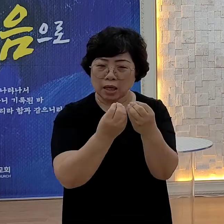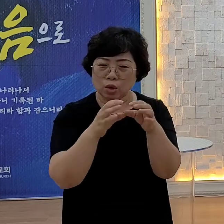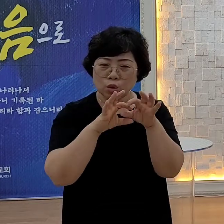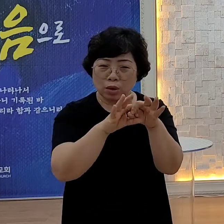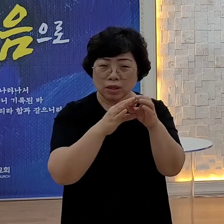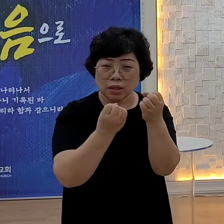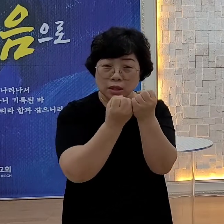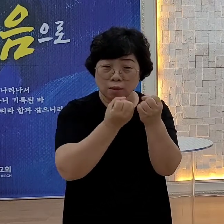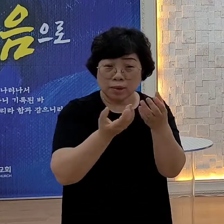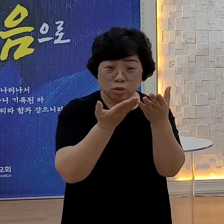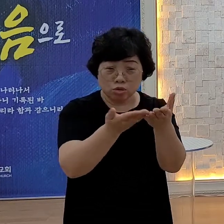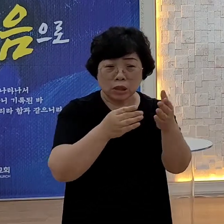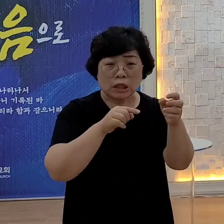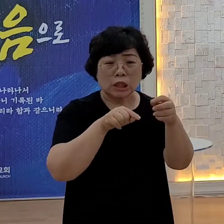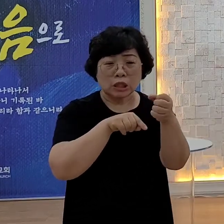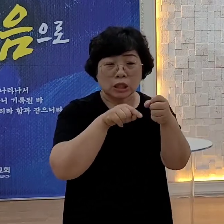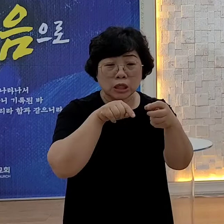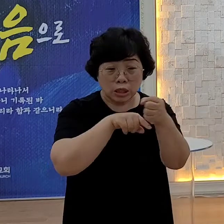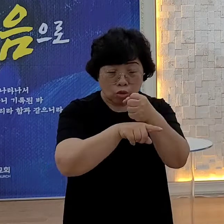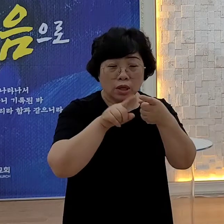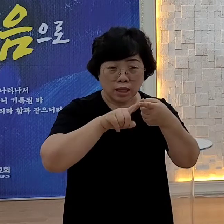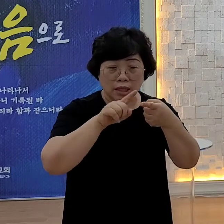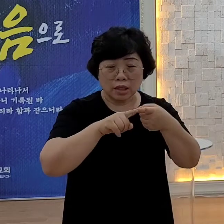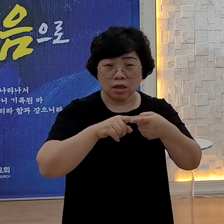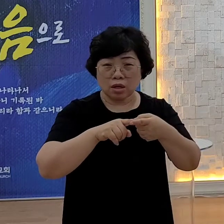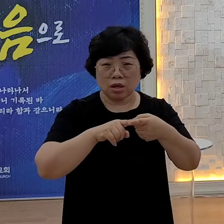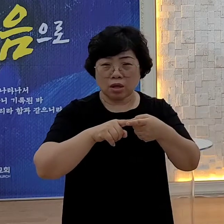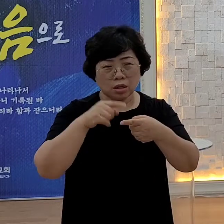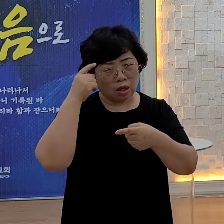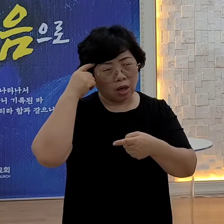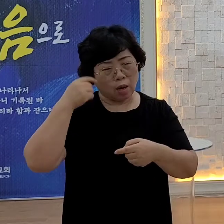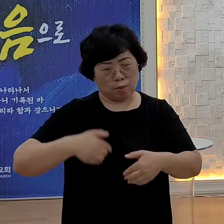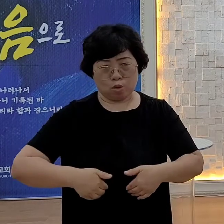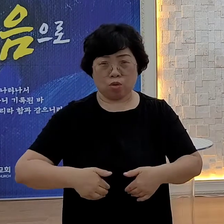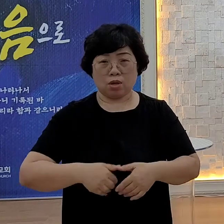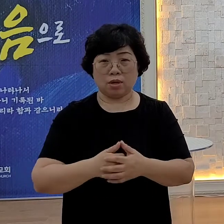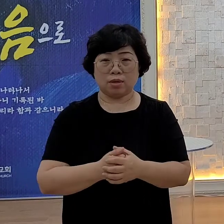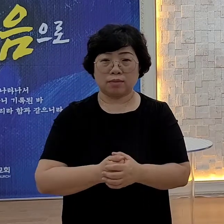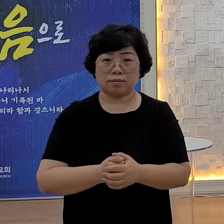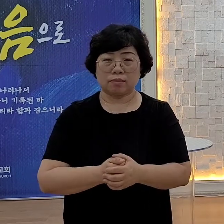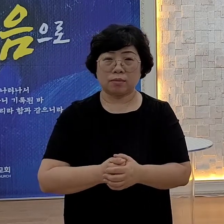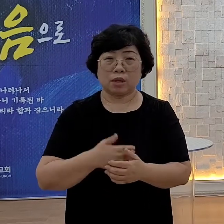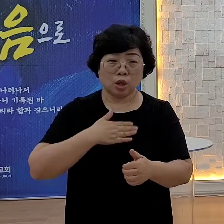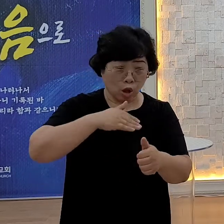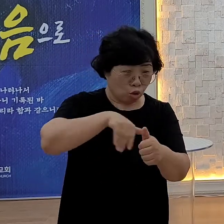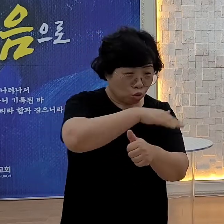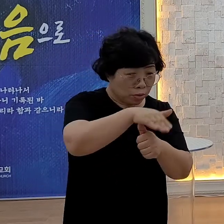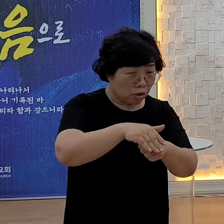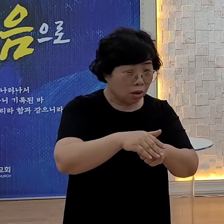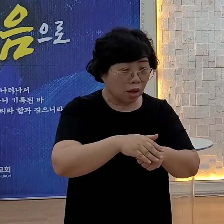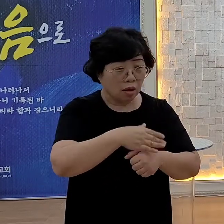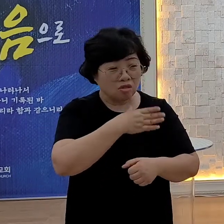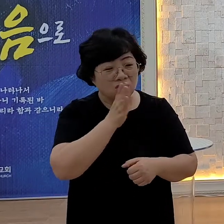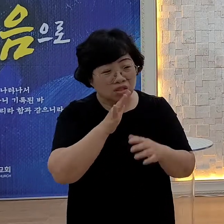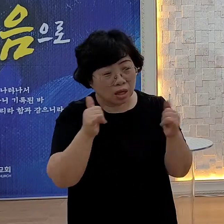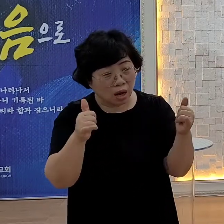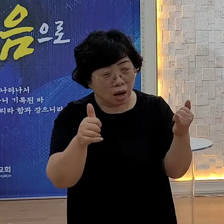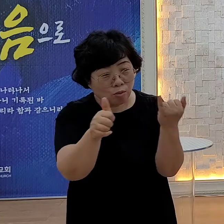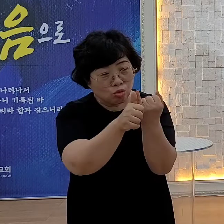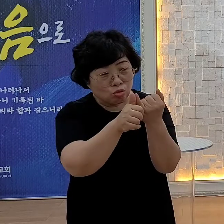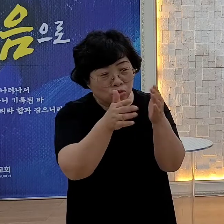묵상하고 끄집어내야 된단 말이에요. 절대로 내 주변에서 100살의 할아버지와 90살의 할머니가 애를 낳은 건 저는 본 적이